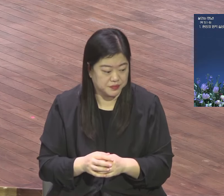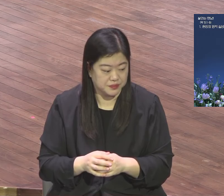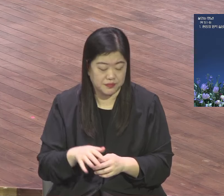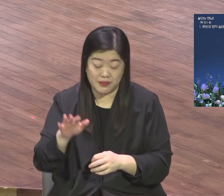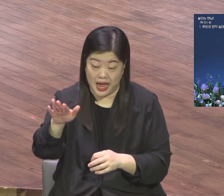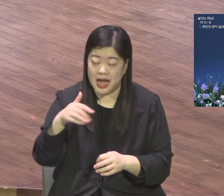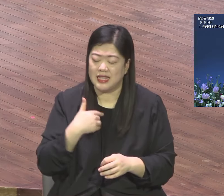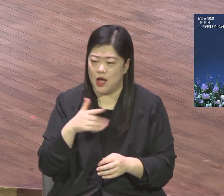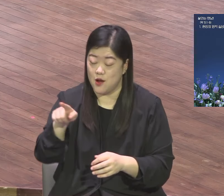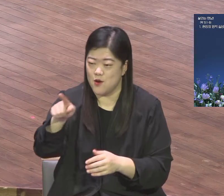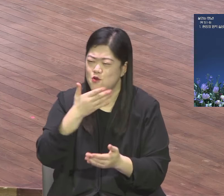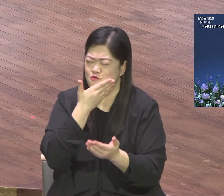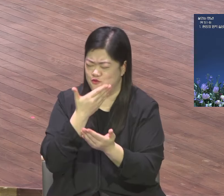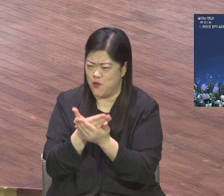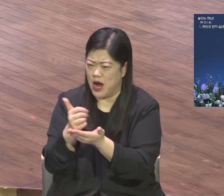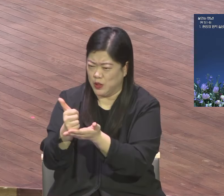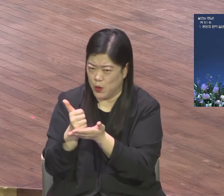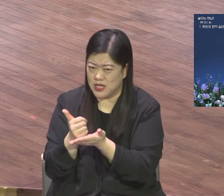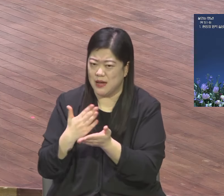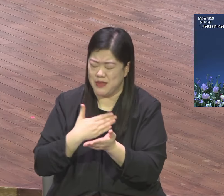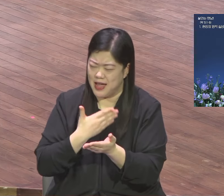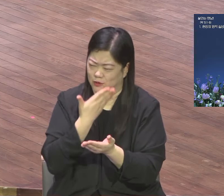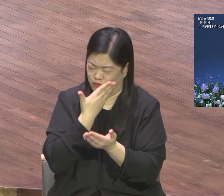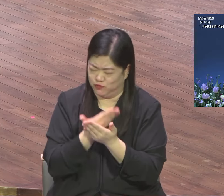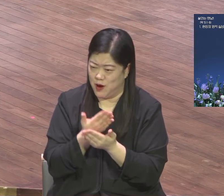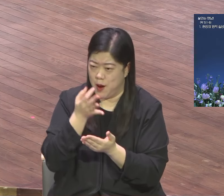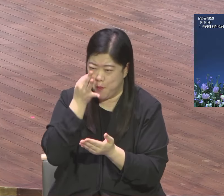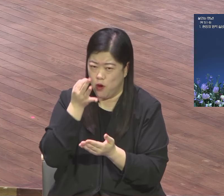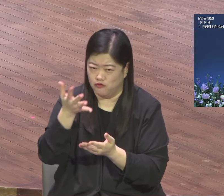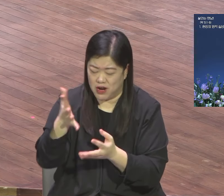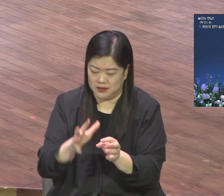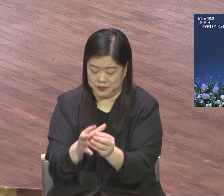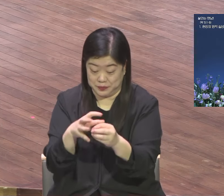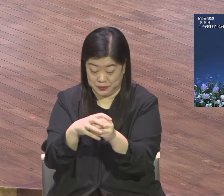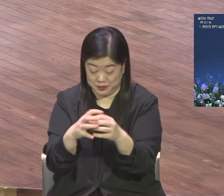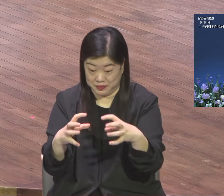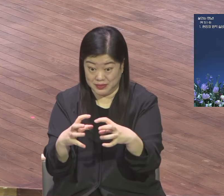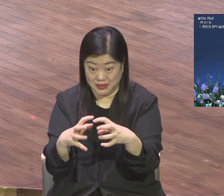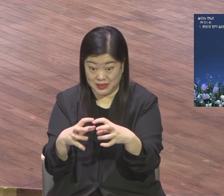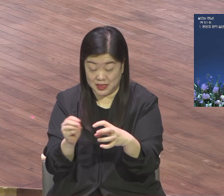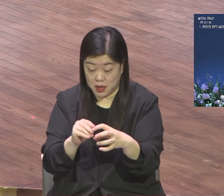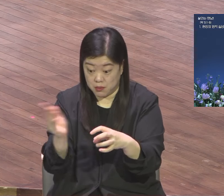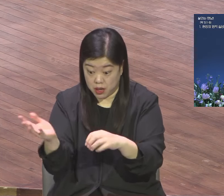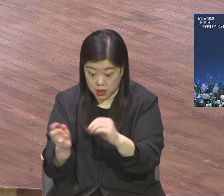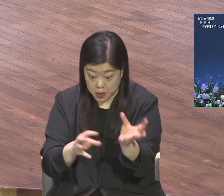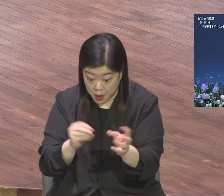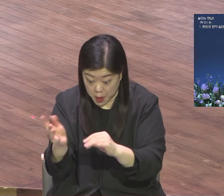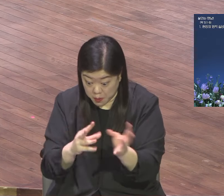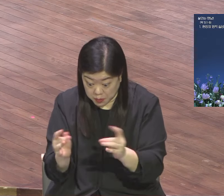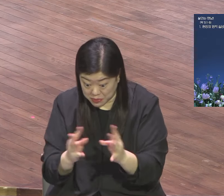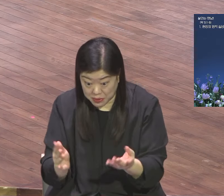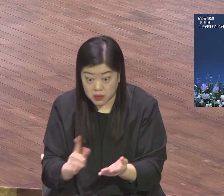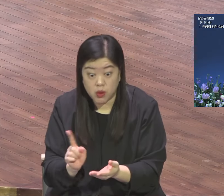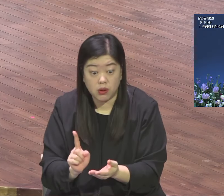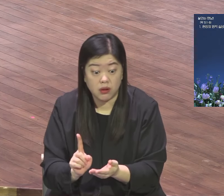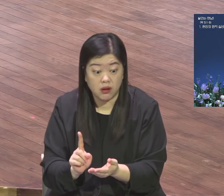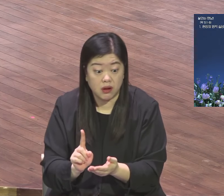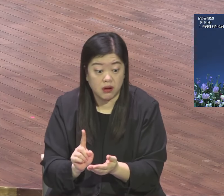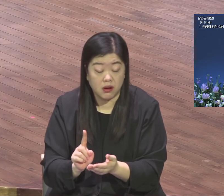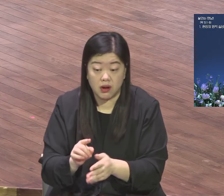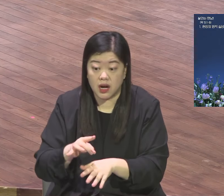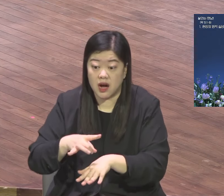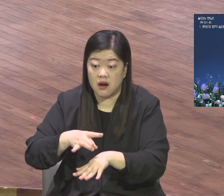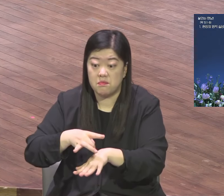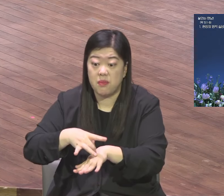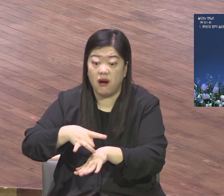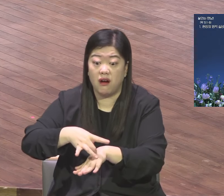귀한 걸 보여드리겠다고 이게 종이를 펴고 펴는데 마지막에 딱 보니까 뼈 두 개가 있어. 뼈 두 개. 그럼